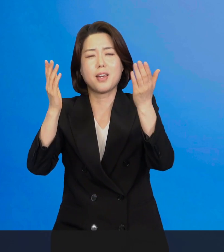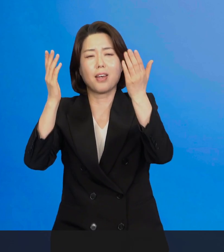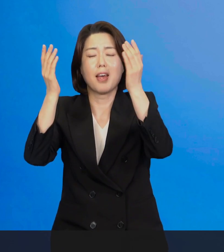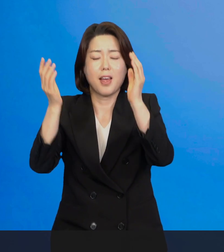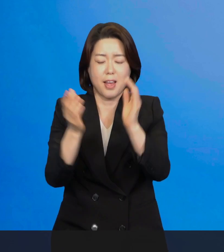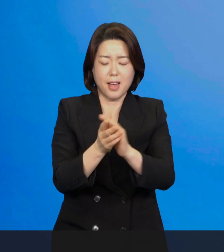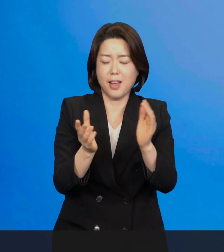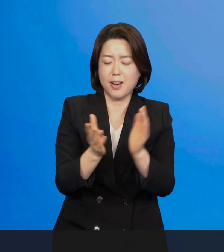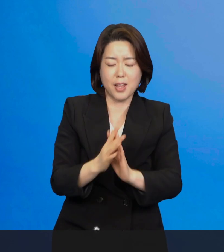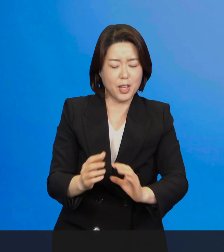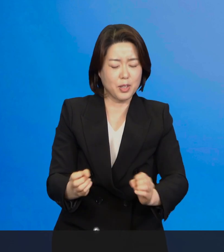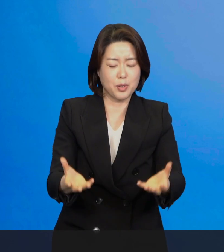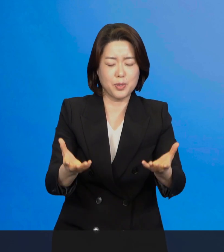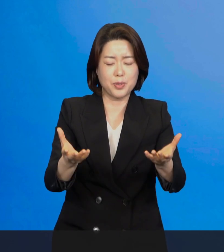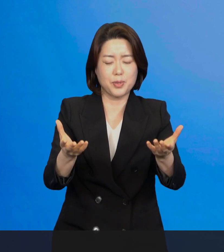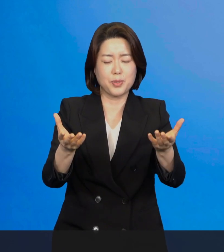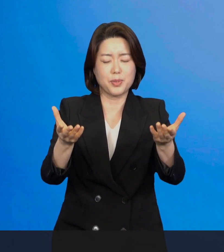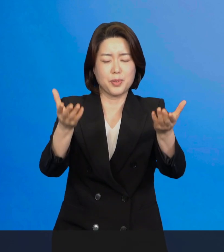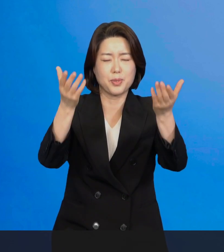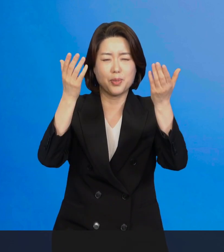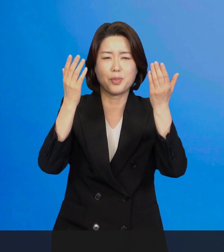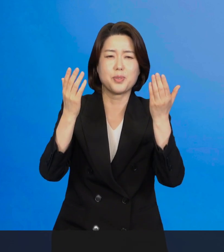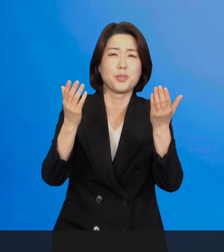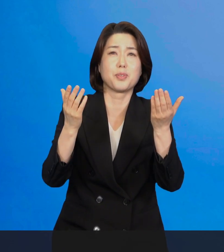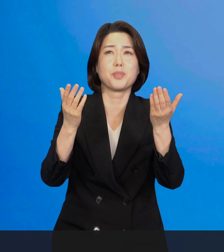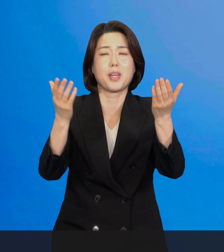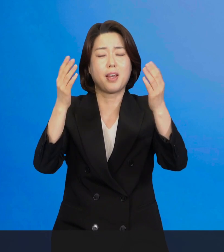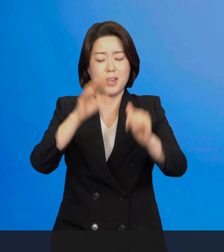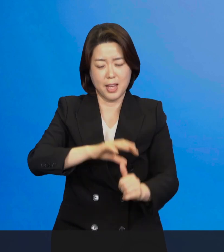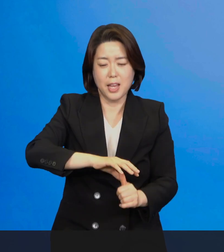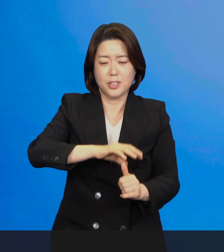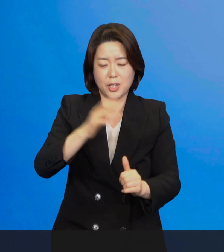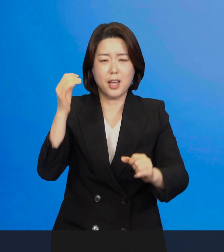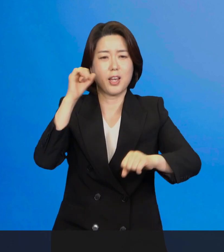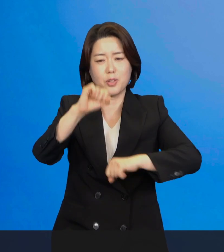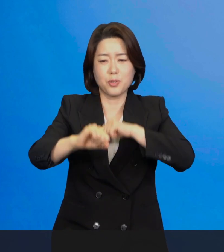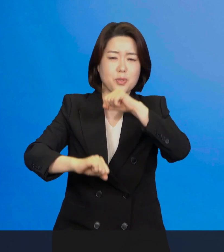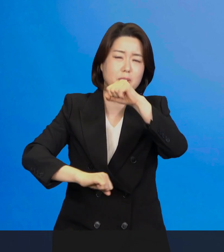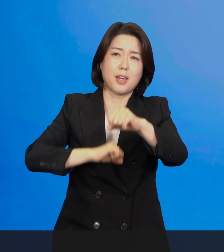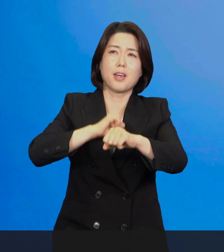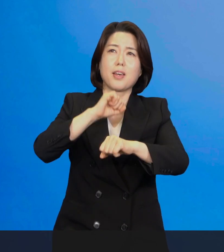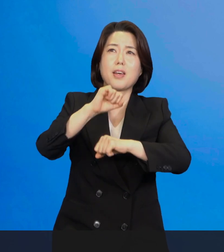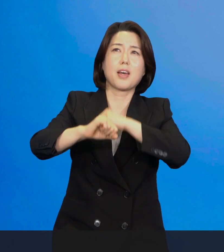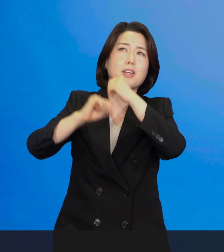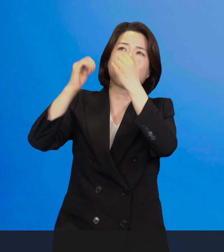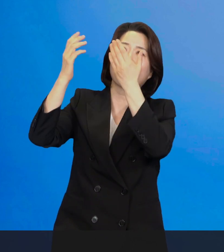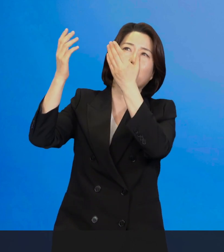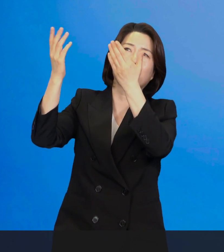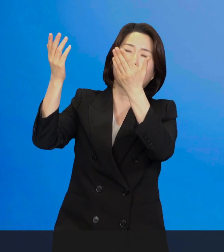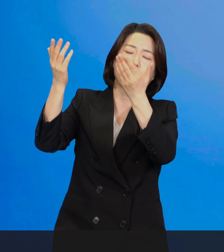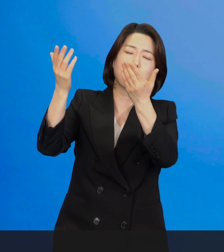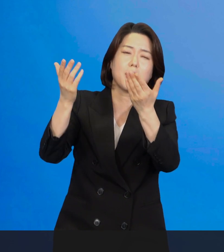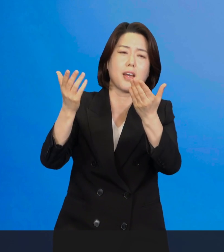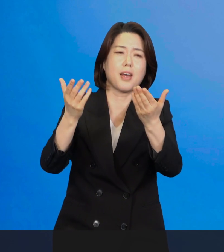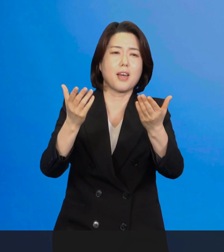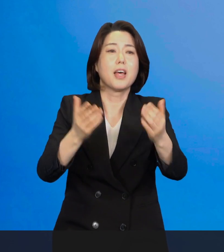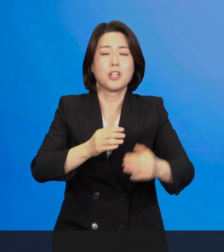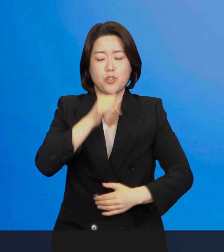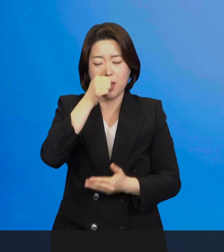찬양하여라. 주님께서 자유케 하셨습니다. 자유케